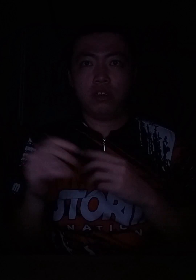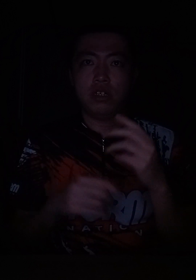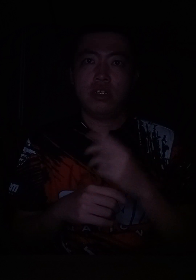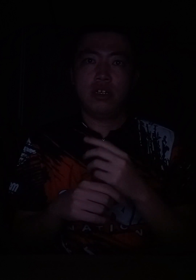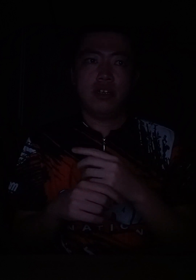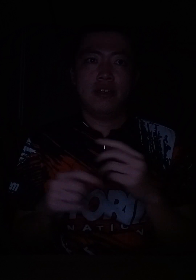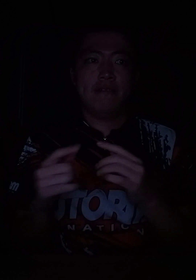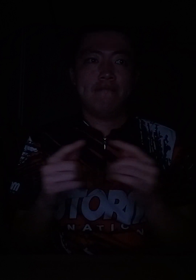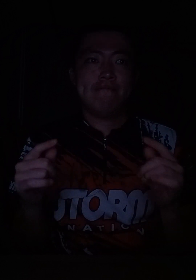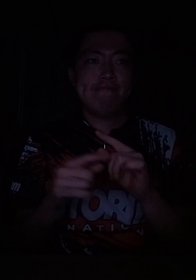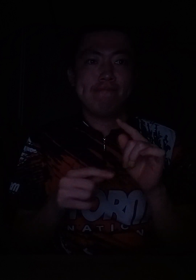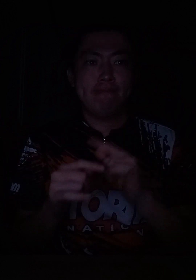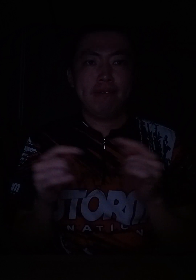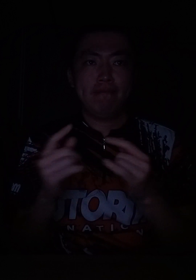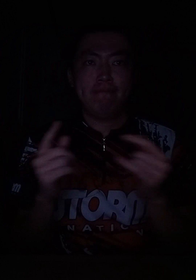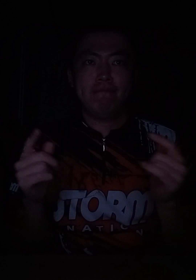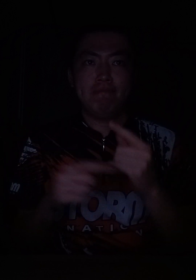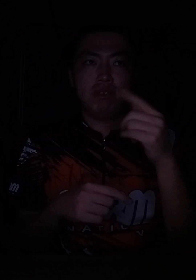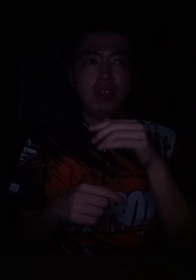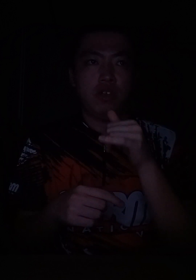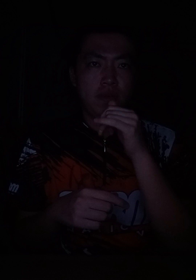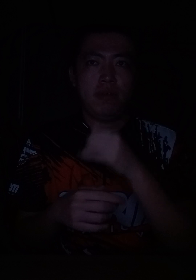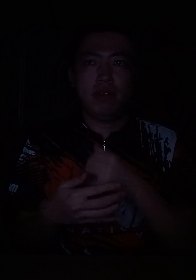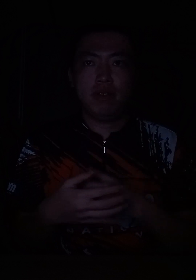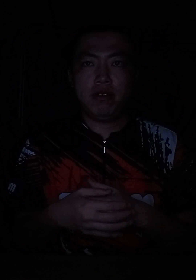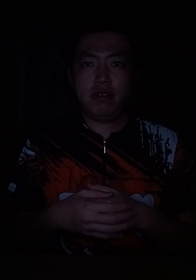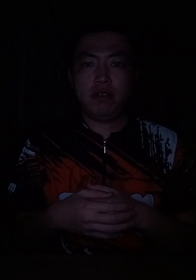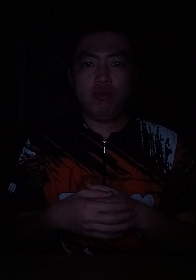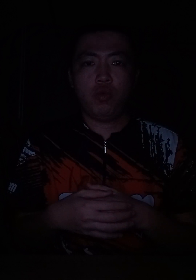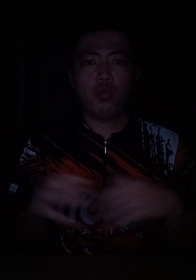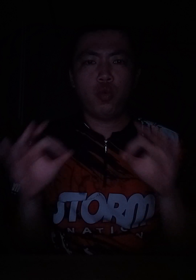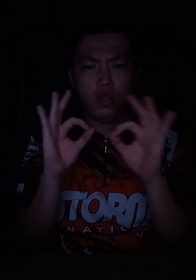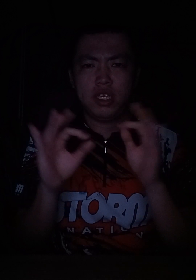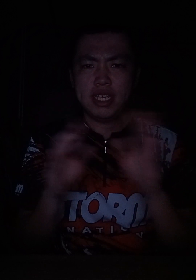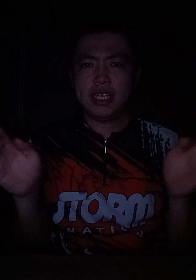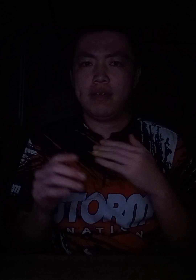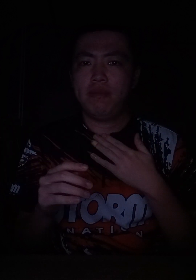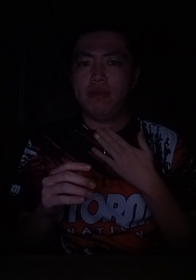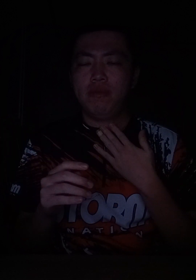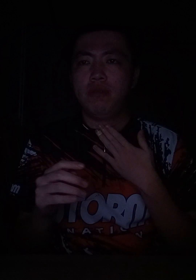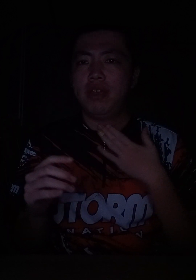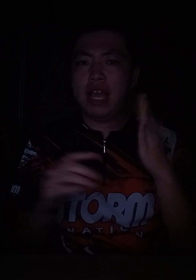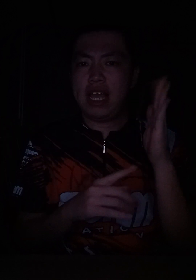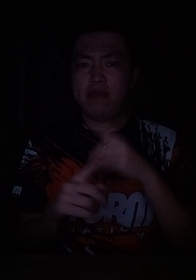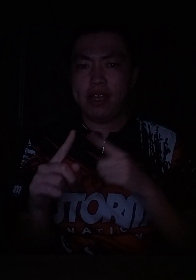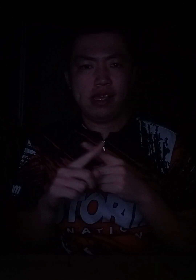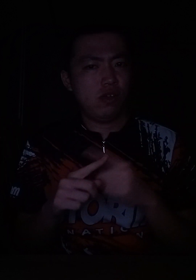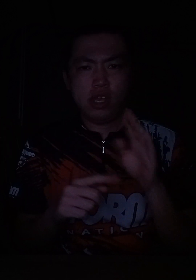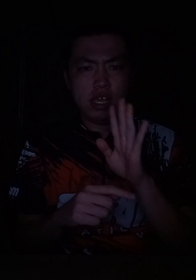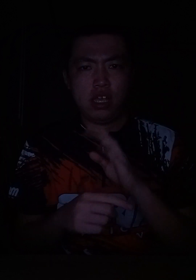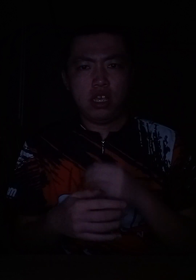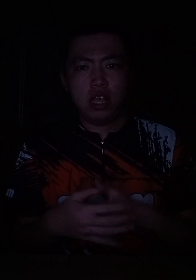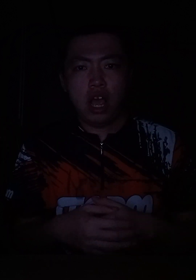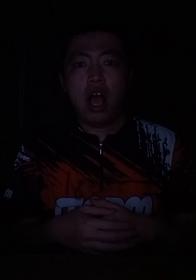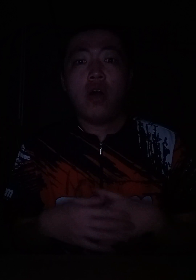하는 것을 갖다가 매우 고려하고 있다고 하는 것이 현실입니다. 돈 드는 일이니 안 해도 되면 하지 말자고 할 게 아니라